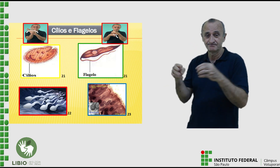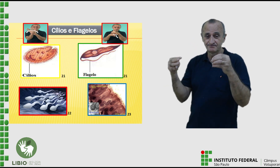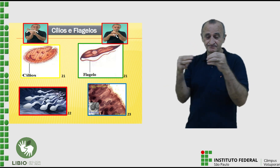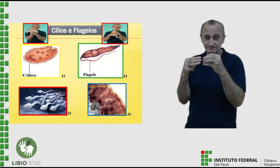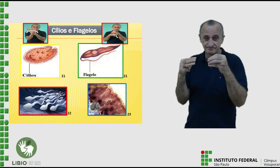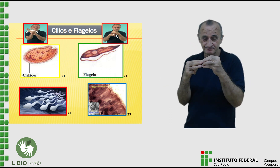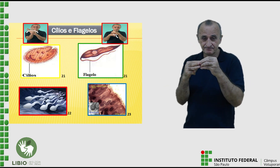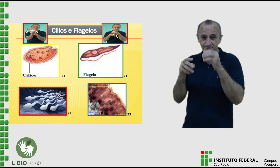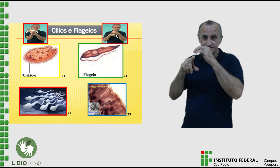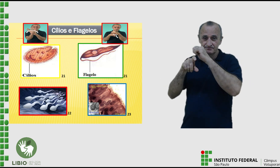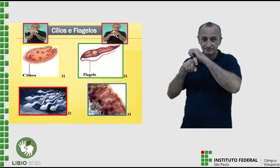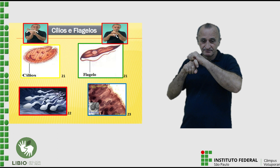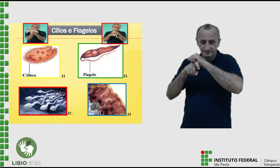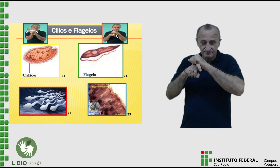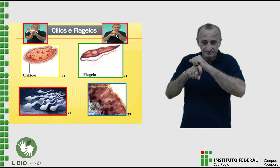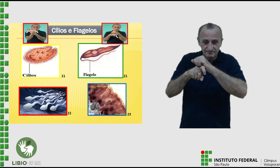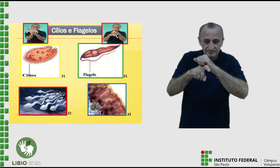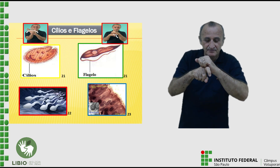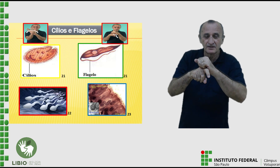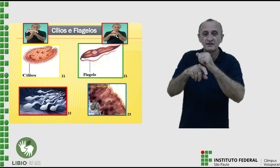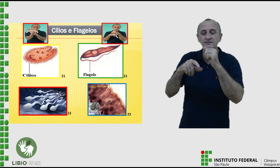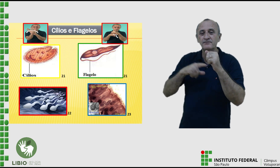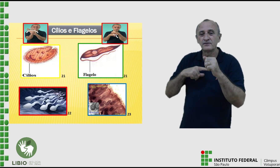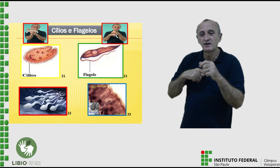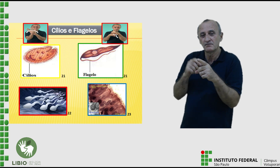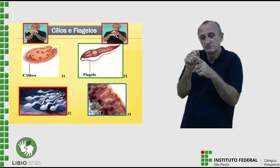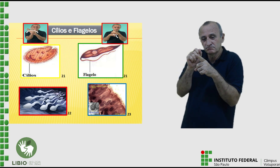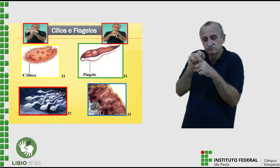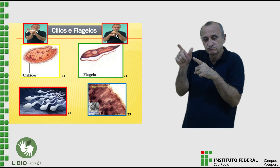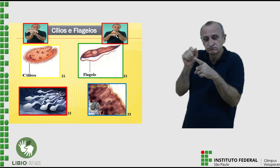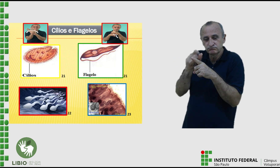Então, no ser humano também temos a célula